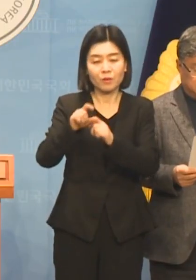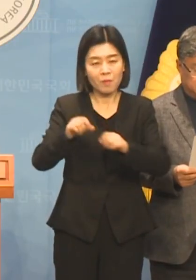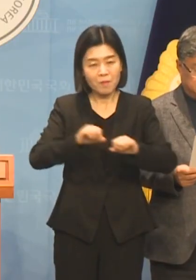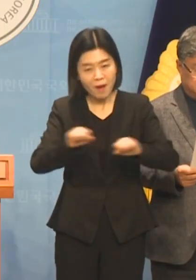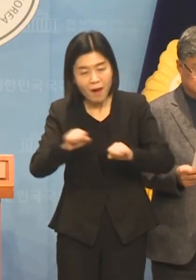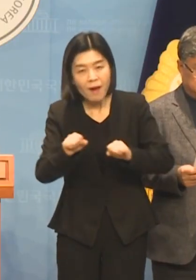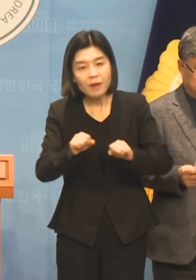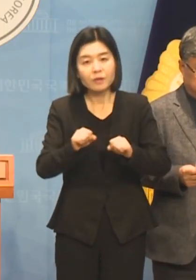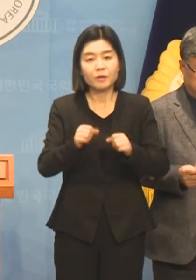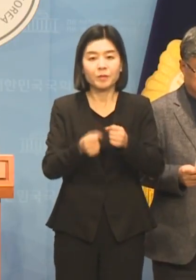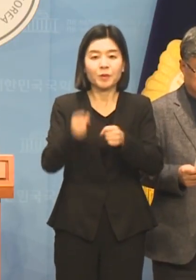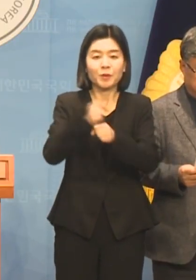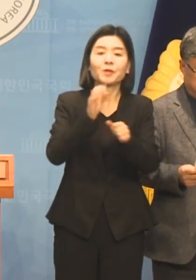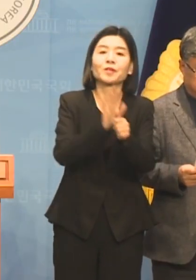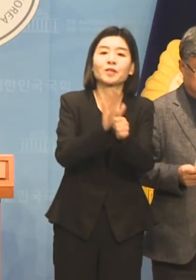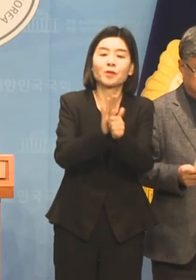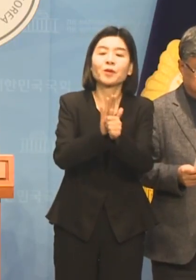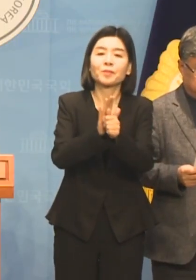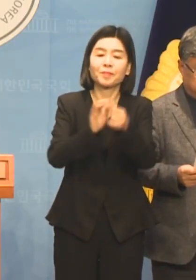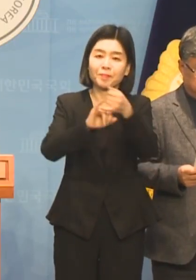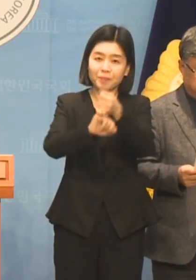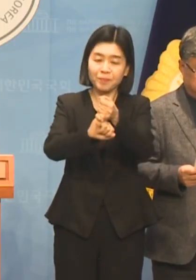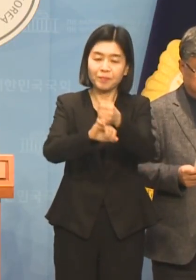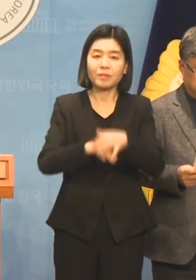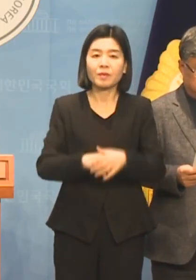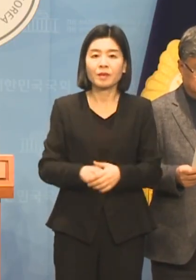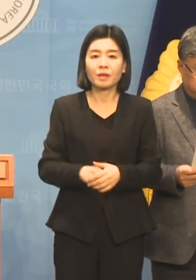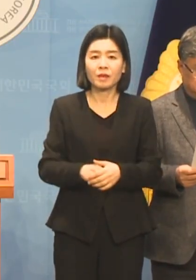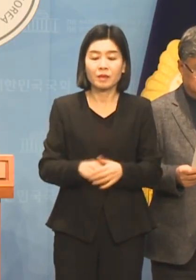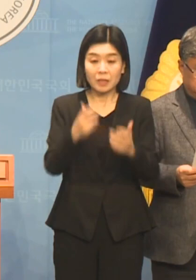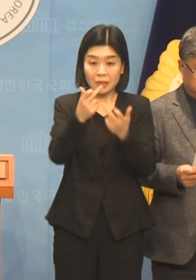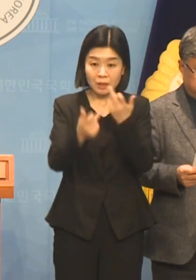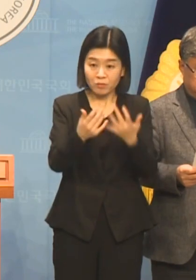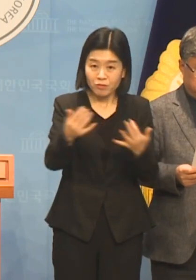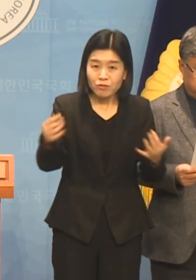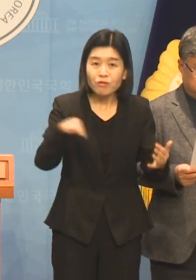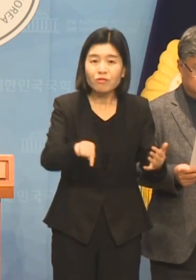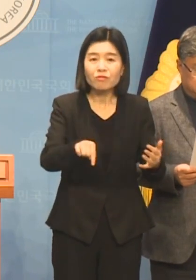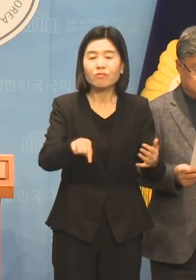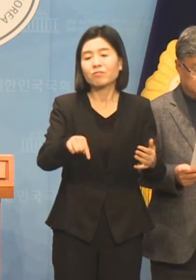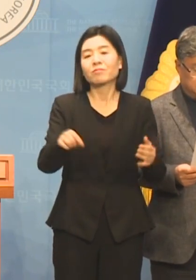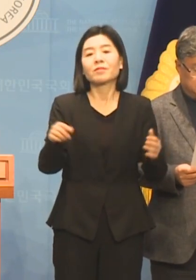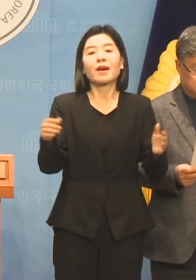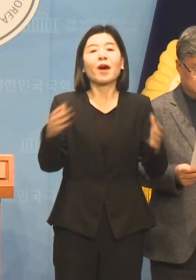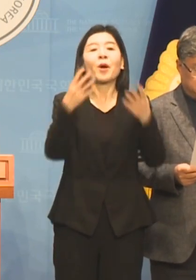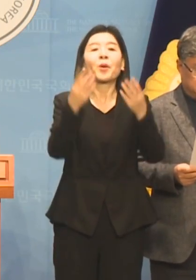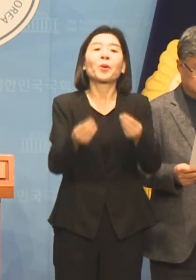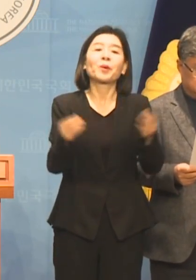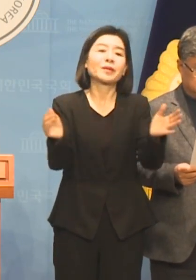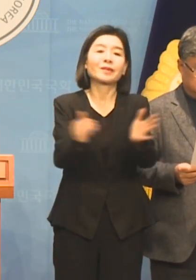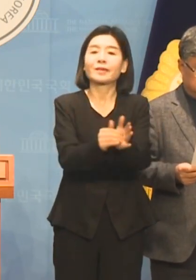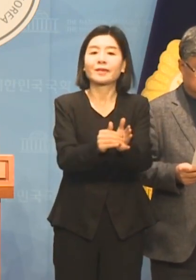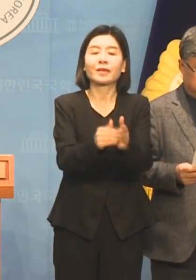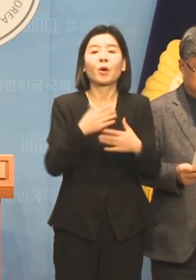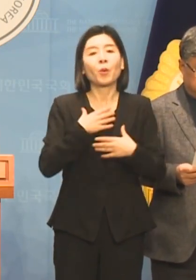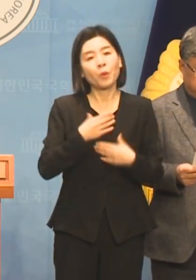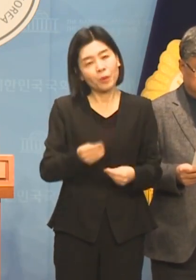함께 하겠습니다. 그러나 이 산불을 단순히 끝난 일로 여기고 안도할 수는